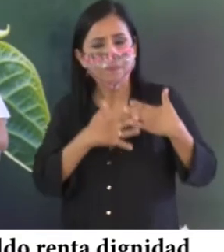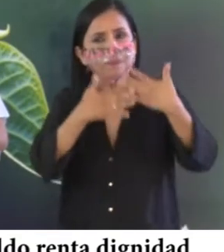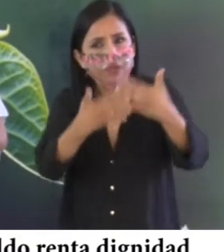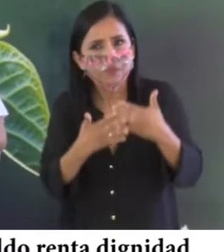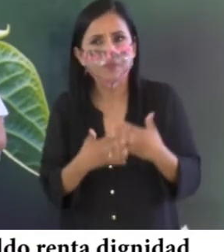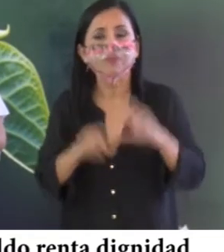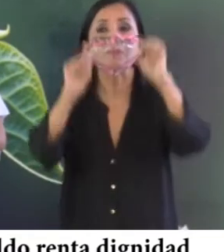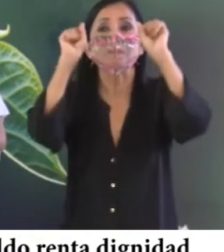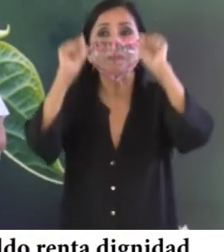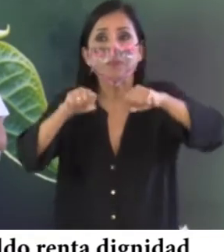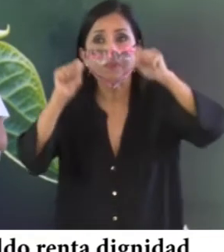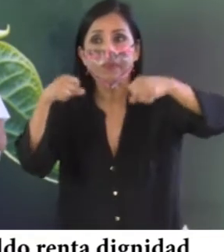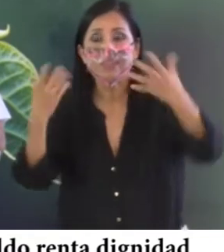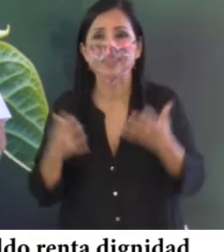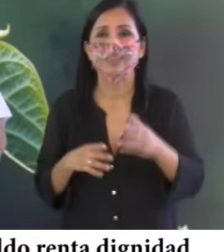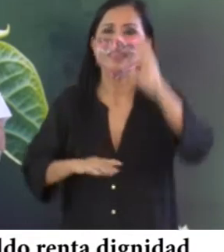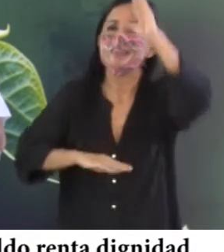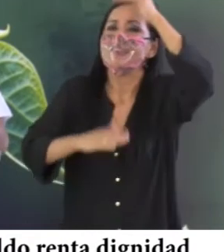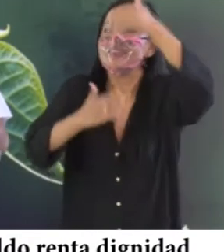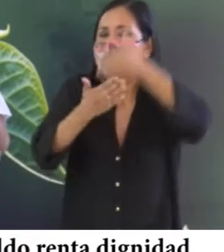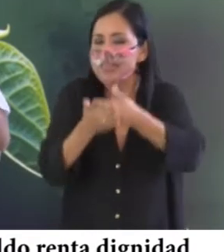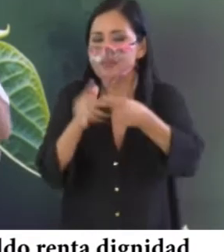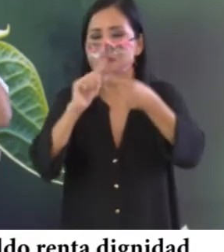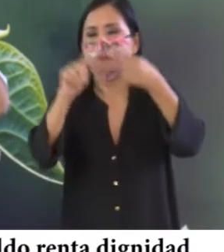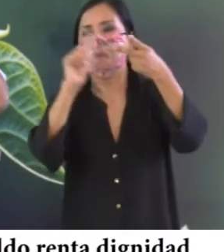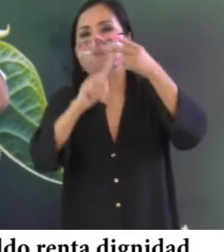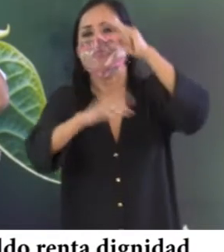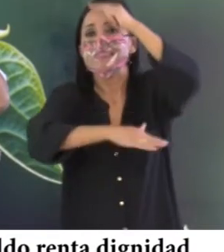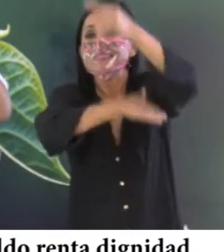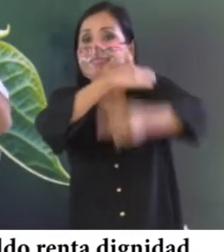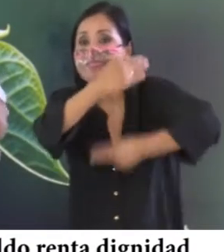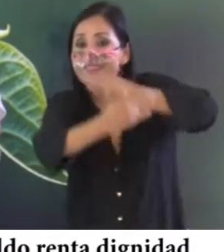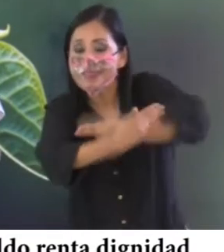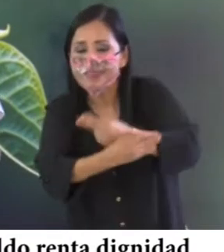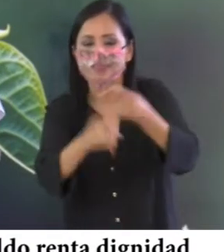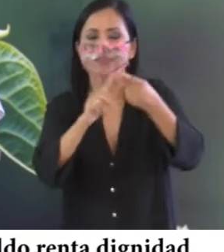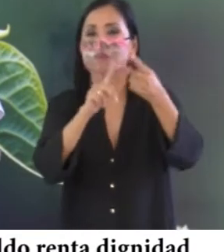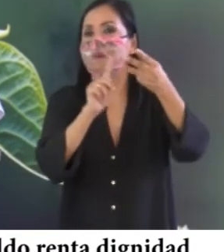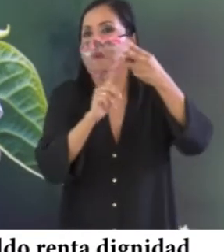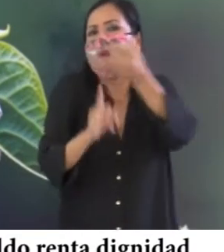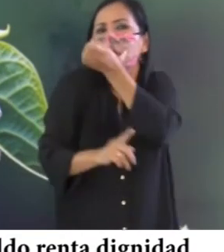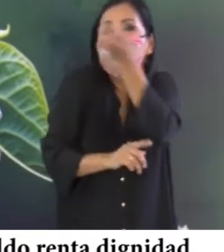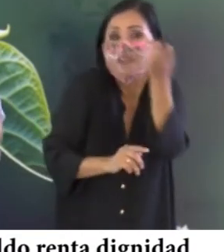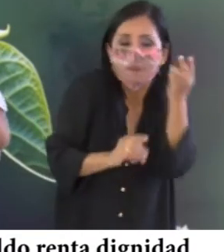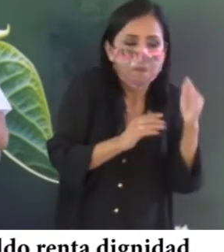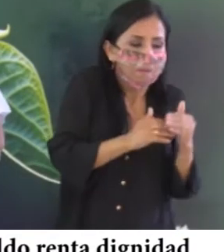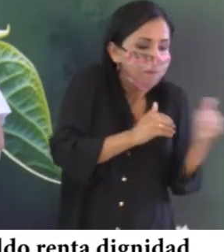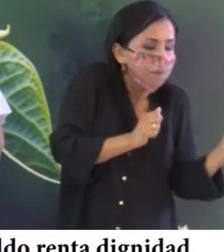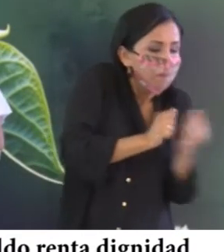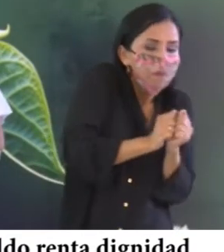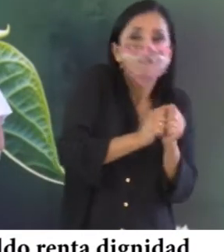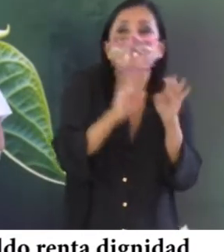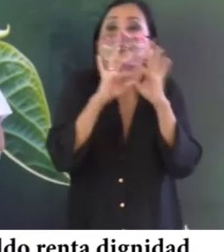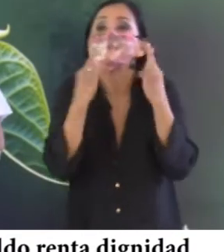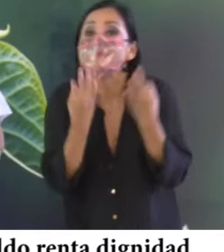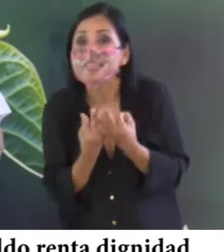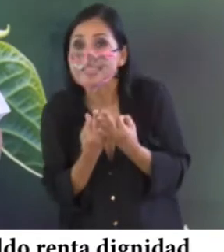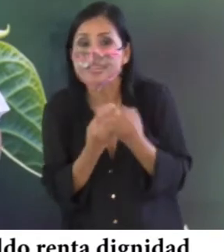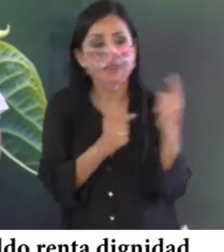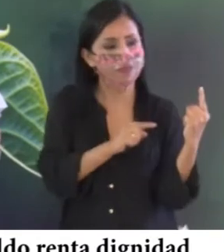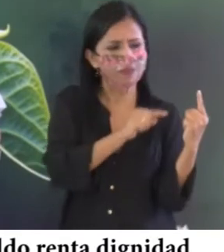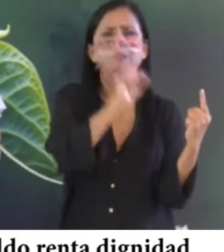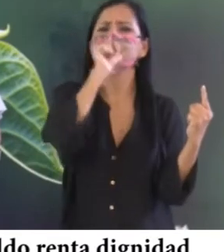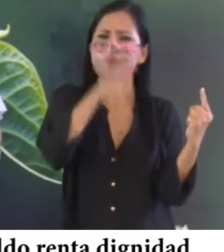predisposición de que los hijos, los nietos o algún familiar cercano a estos adultos mayores